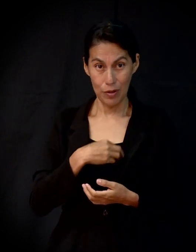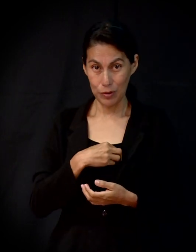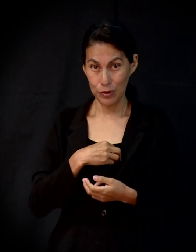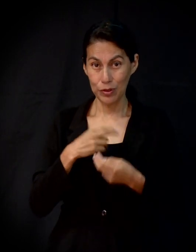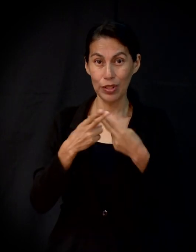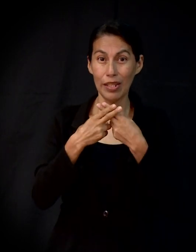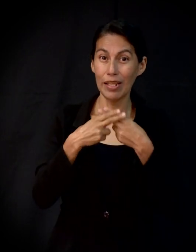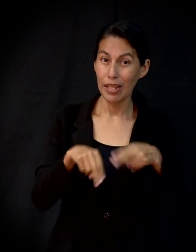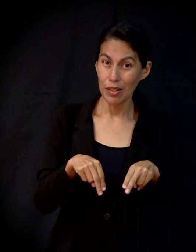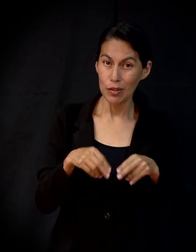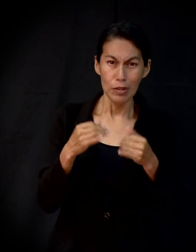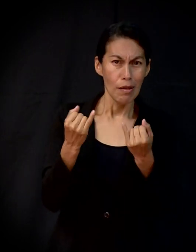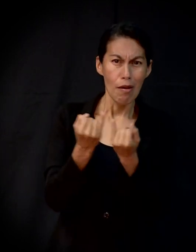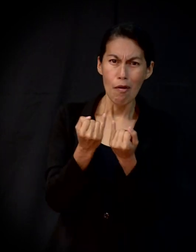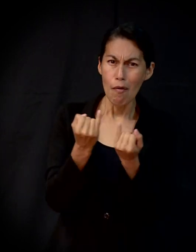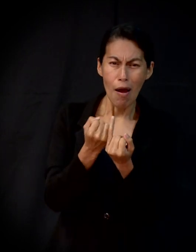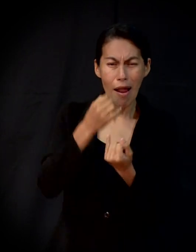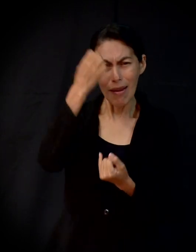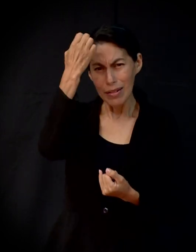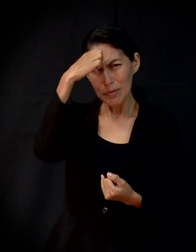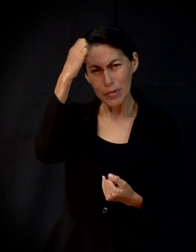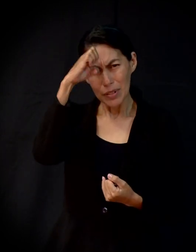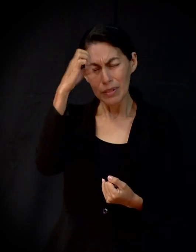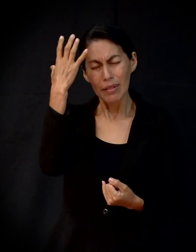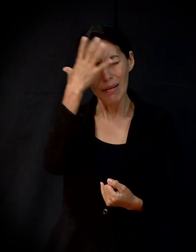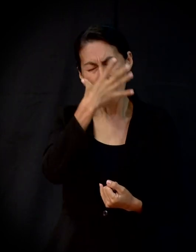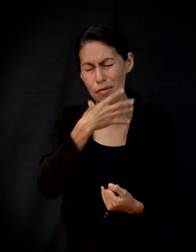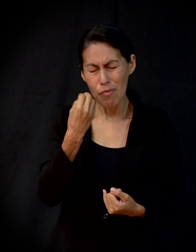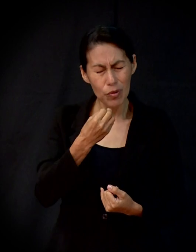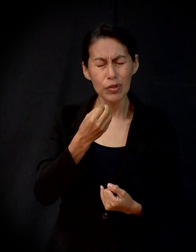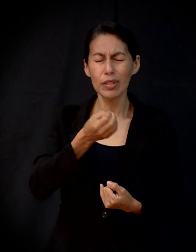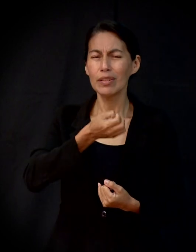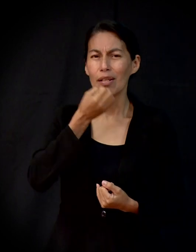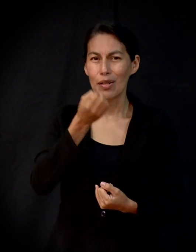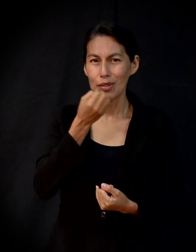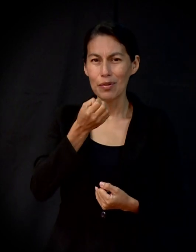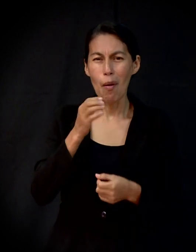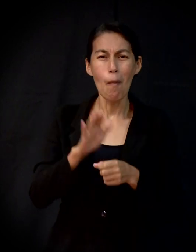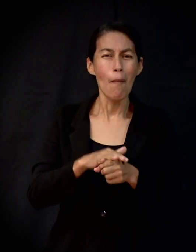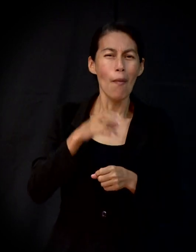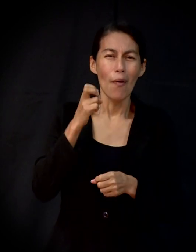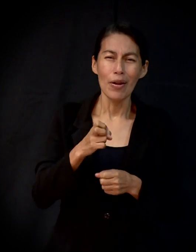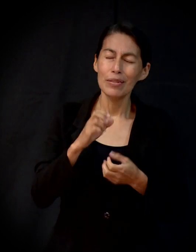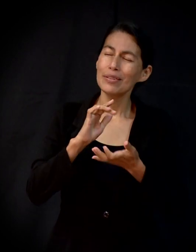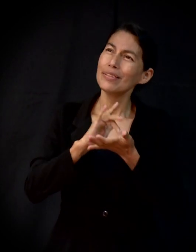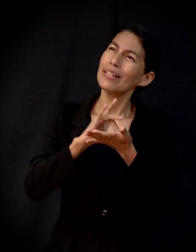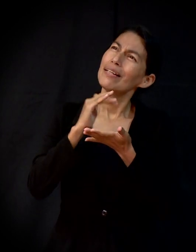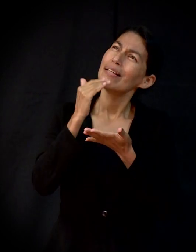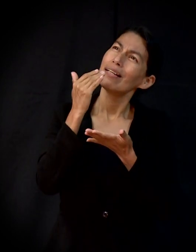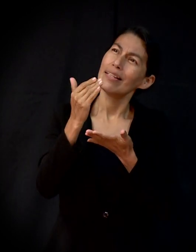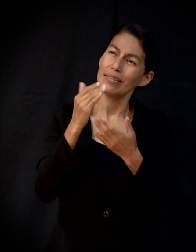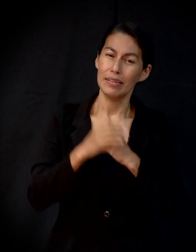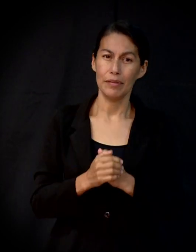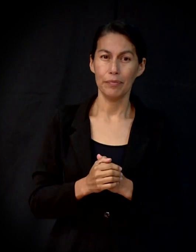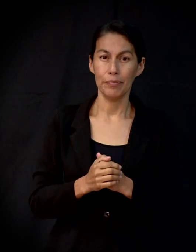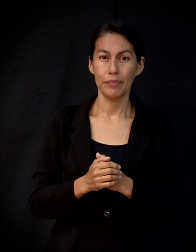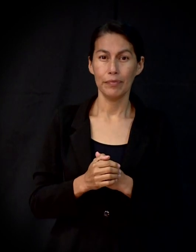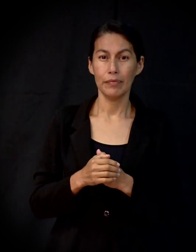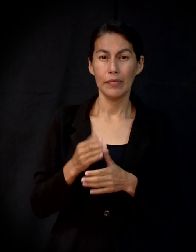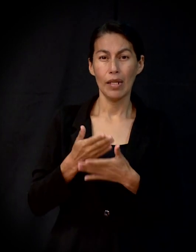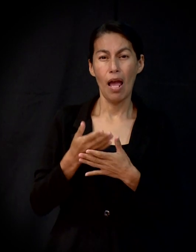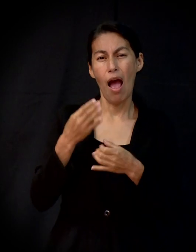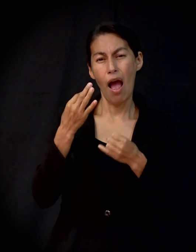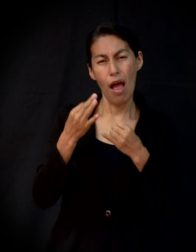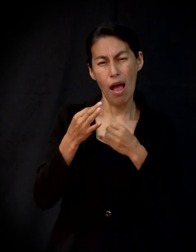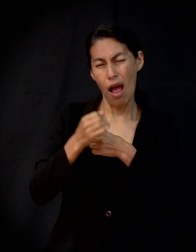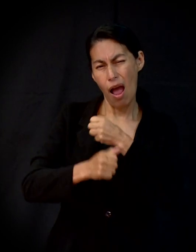mis nietos tengan esa experiencia hermosa y tan valiosa. Los últimos años